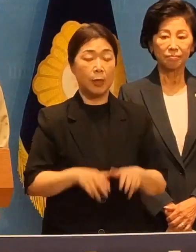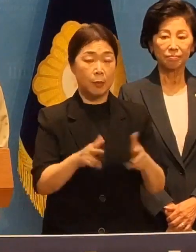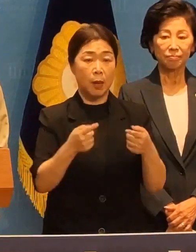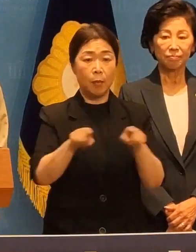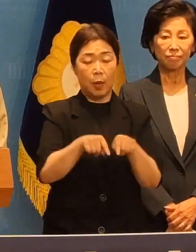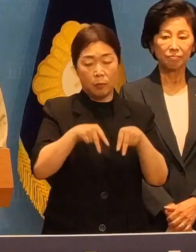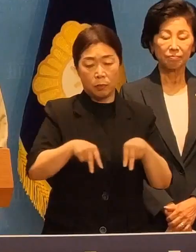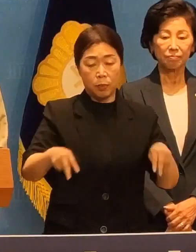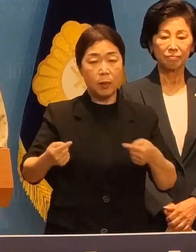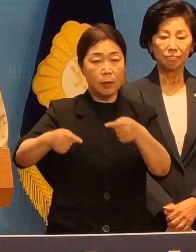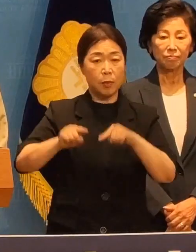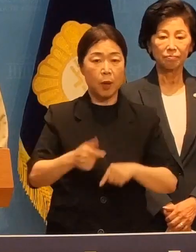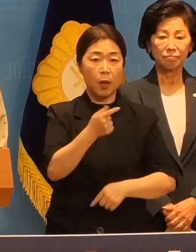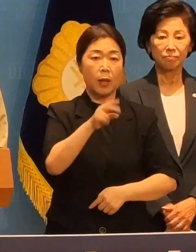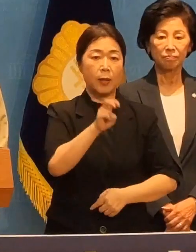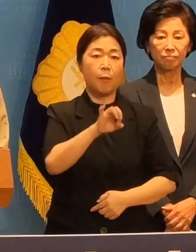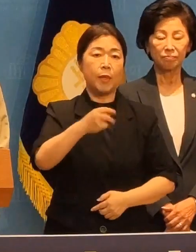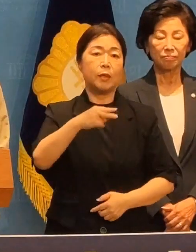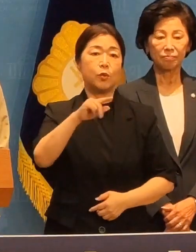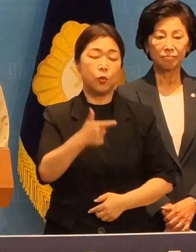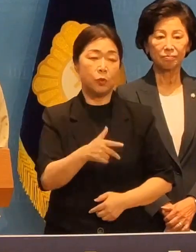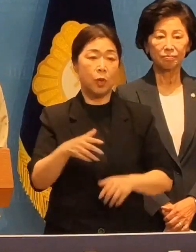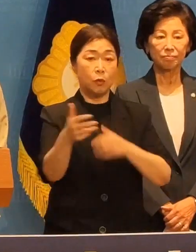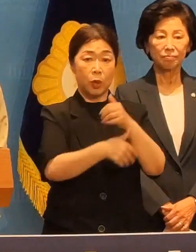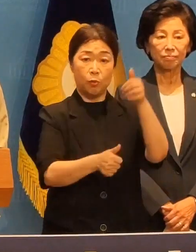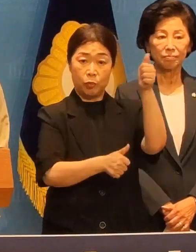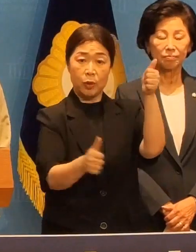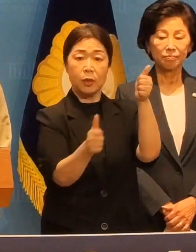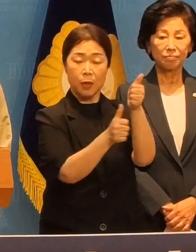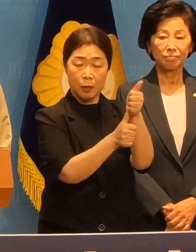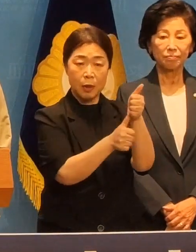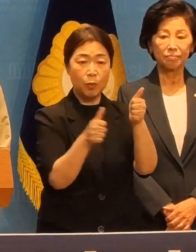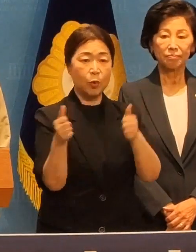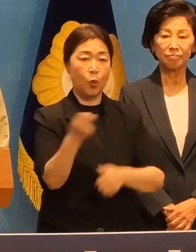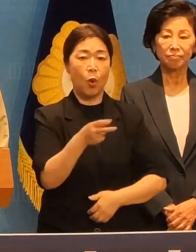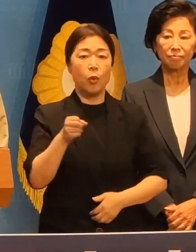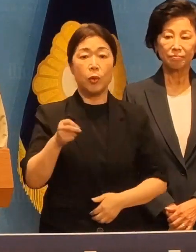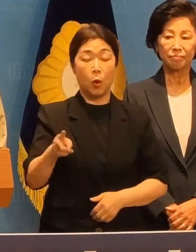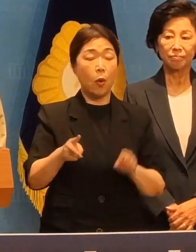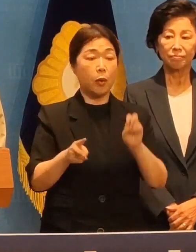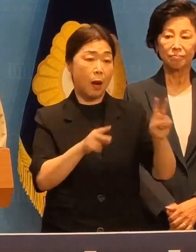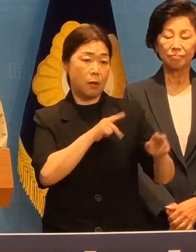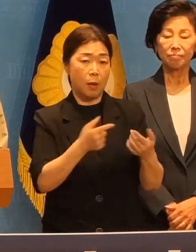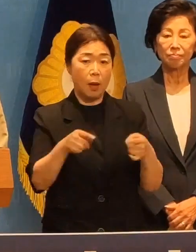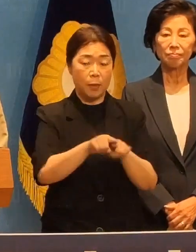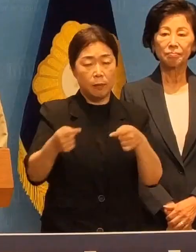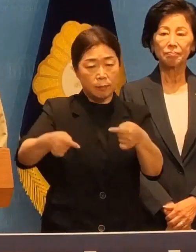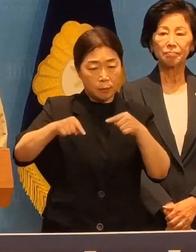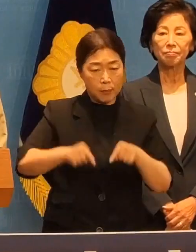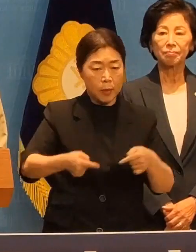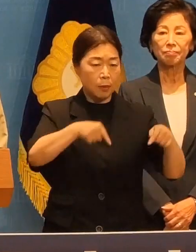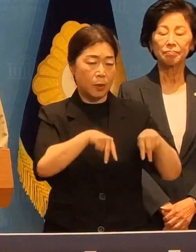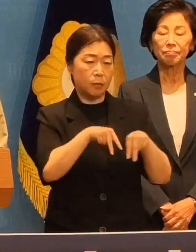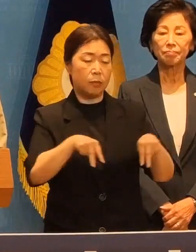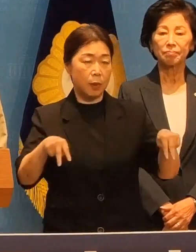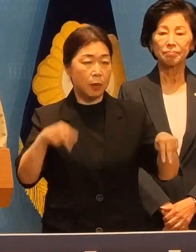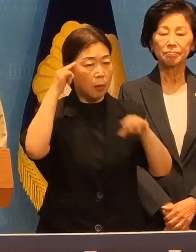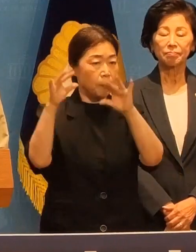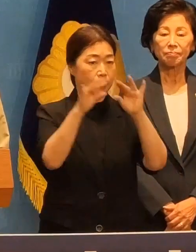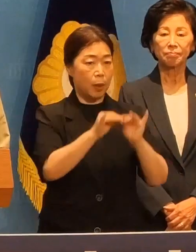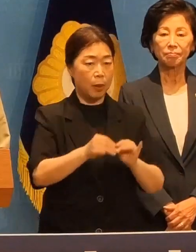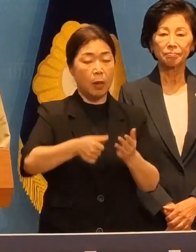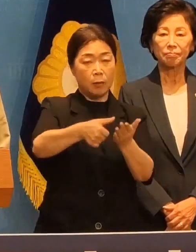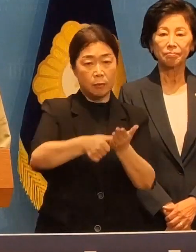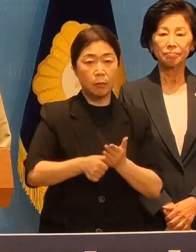해주신 남인순 국회 부의장님을 비롯한 여야 의원님들께서도 같은 취지의 법안을